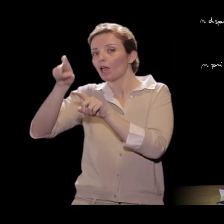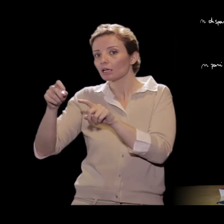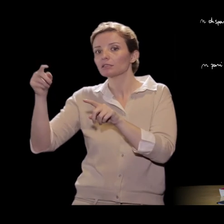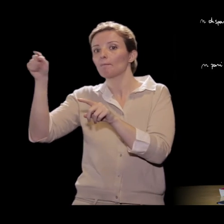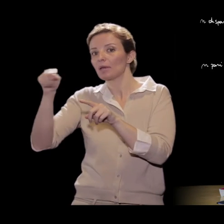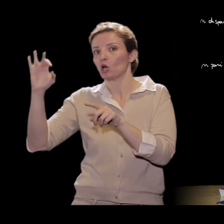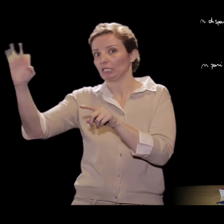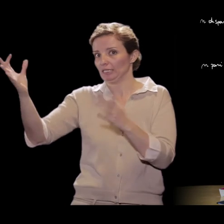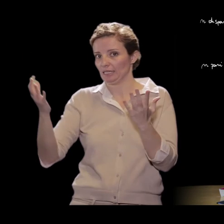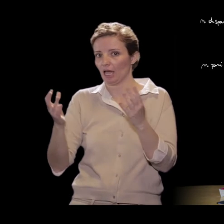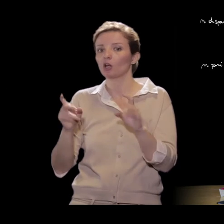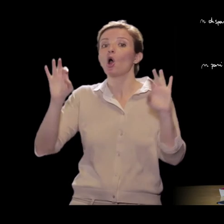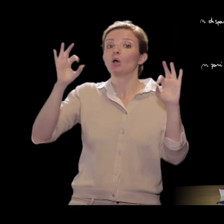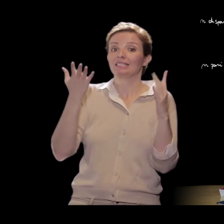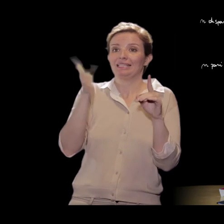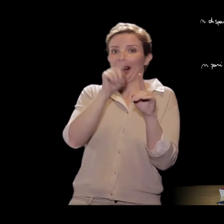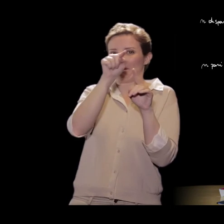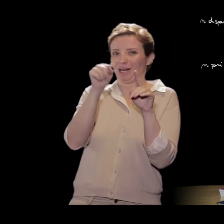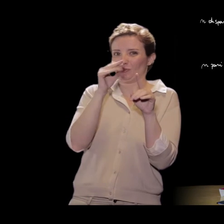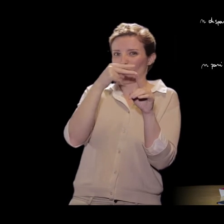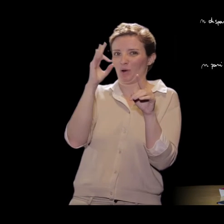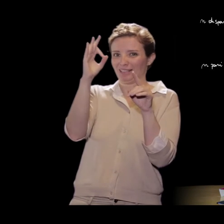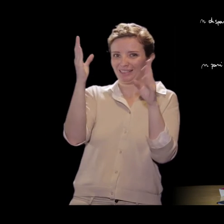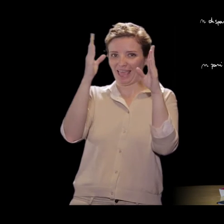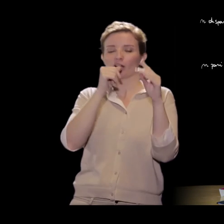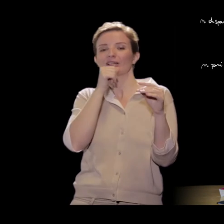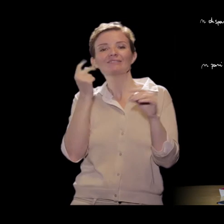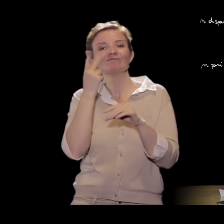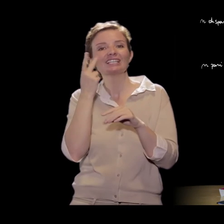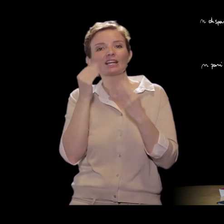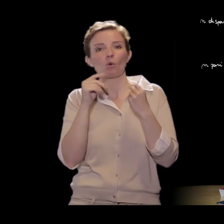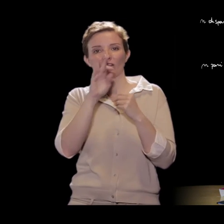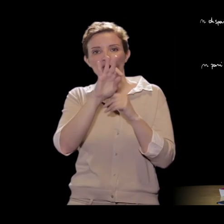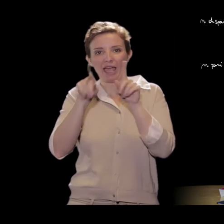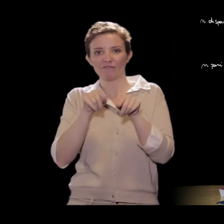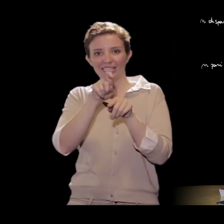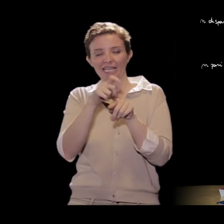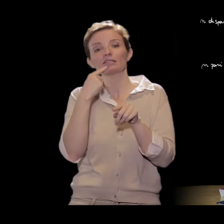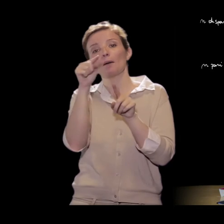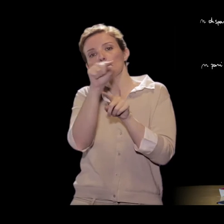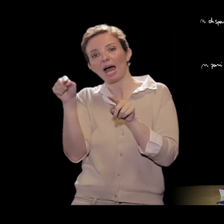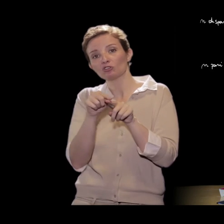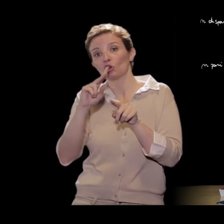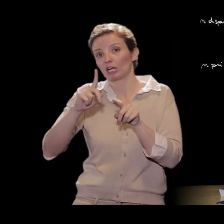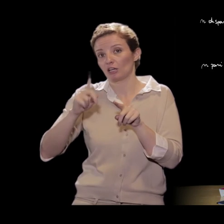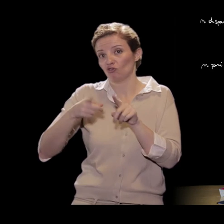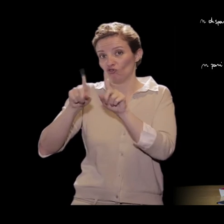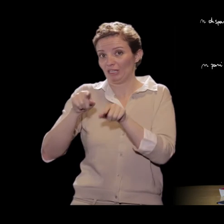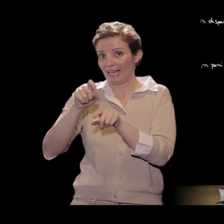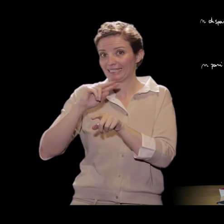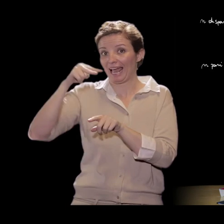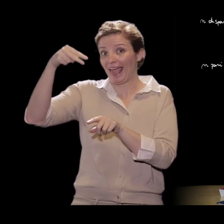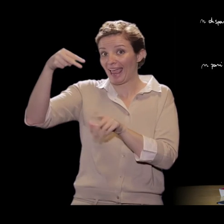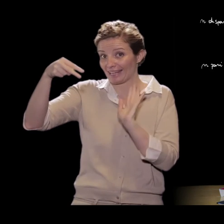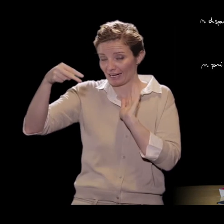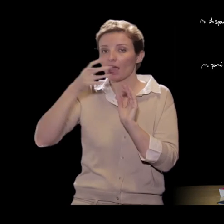GX è una quantità maggiore o uguale di 0 dovremmo andare a vedere quand'è che FX è maggiore di GX all n